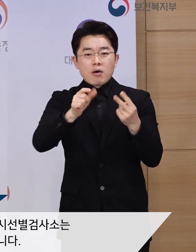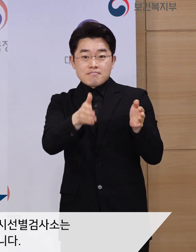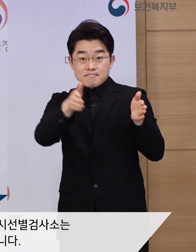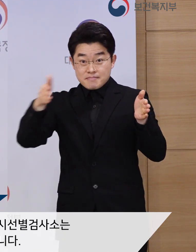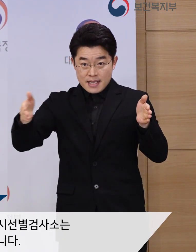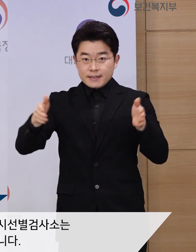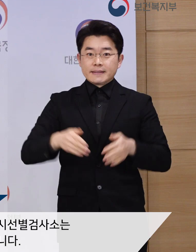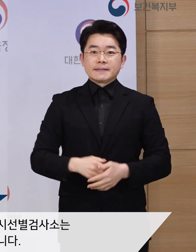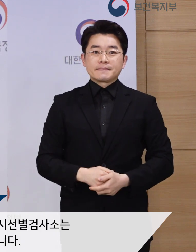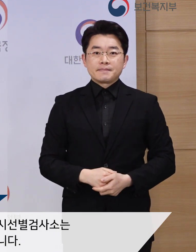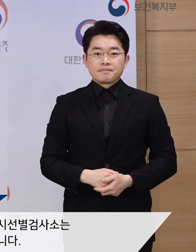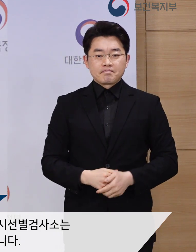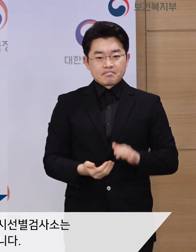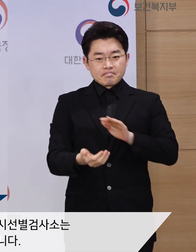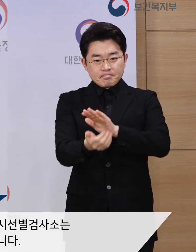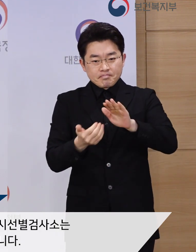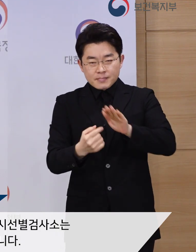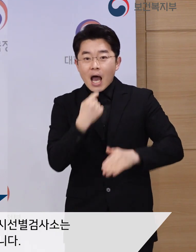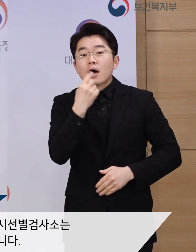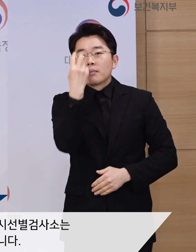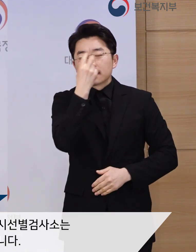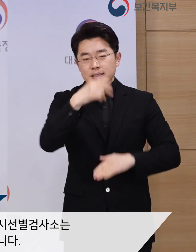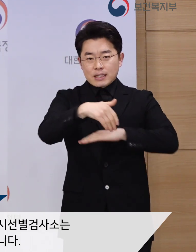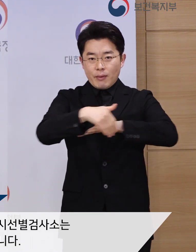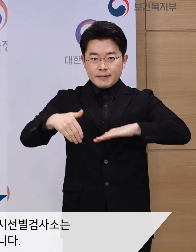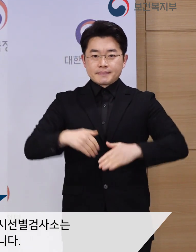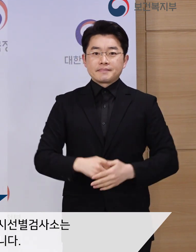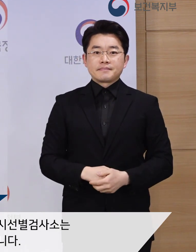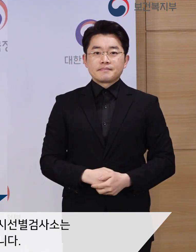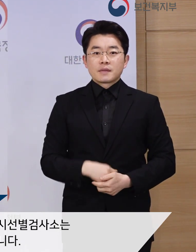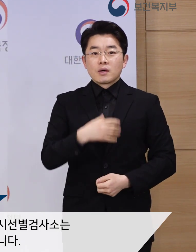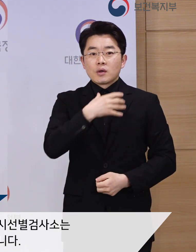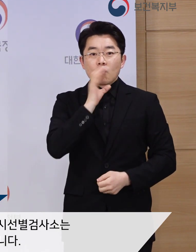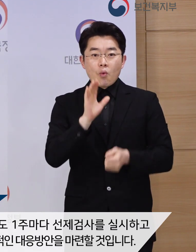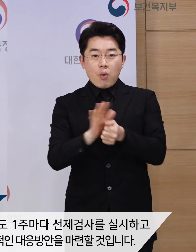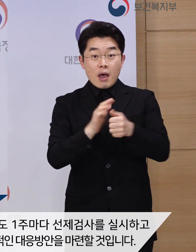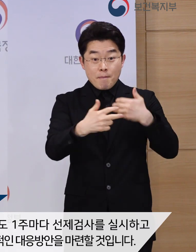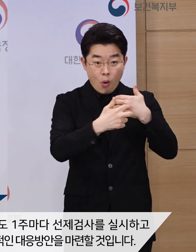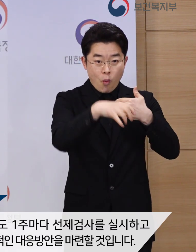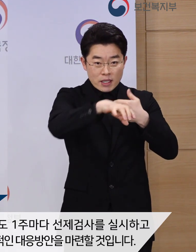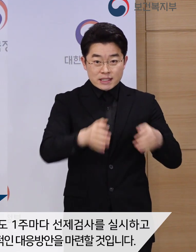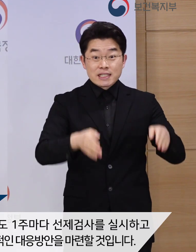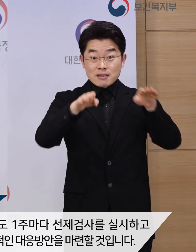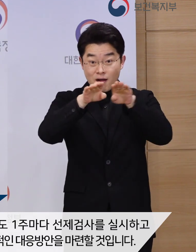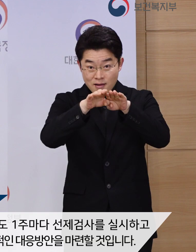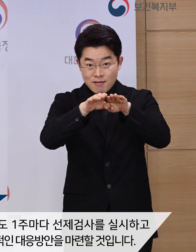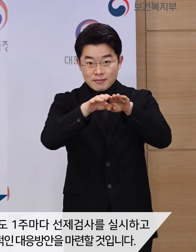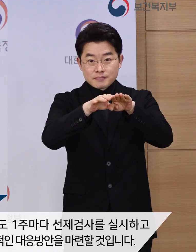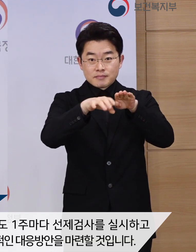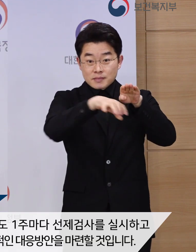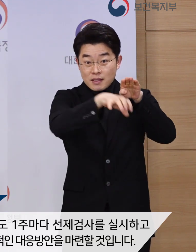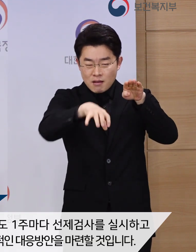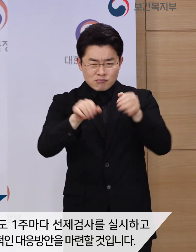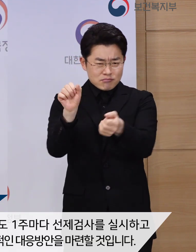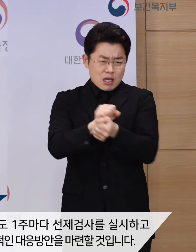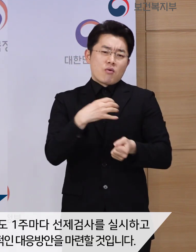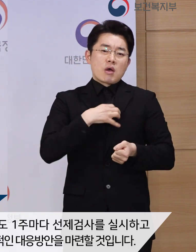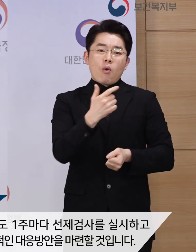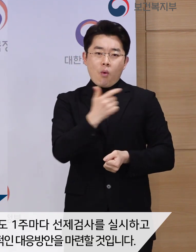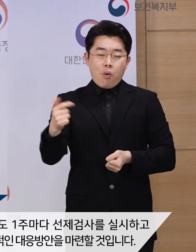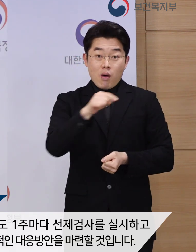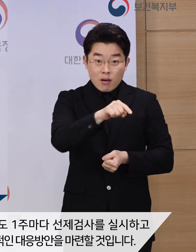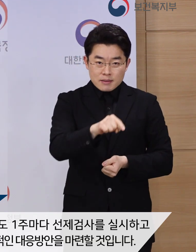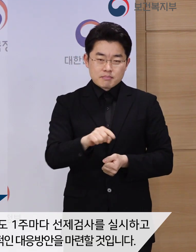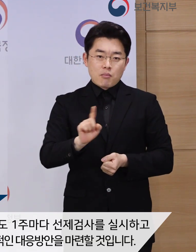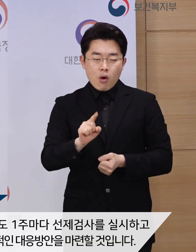선별검사소는 2주간 운영을 연장하여 선제검사를 계속 실시합니다. 요양병원과 요양시설 등